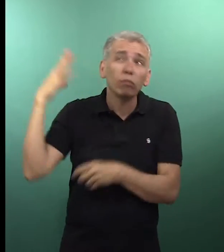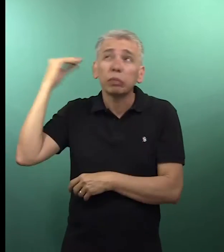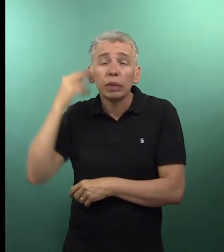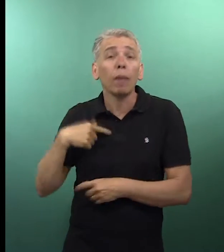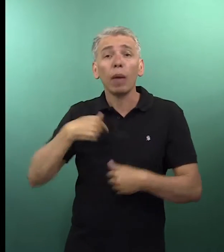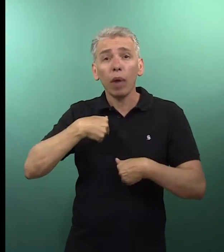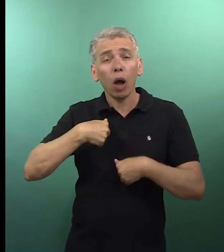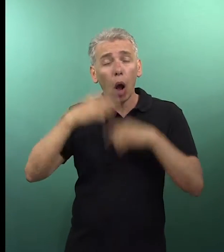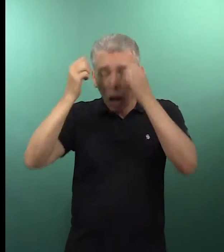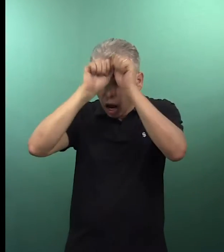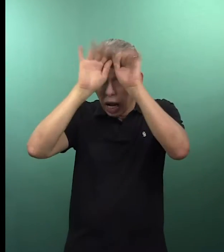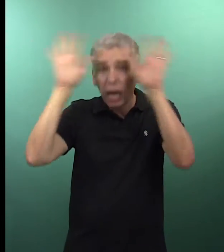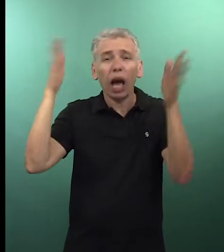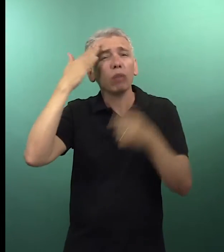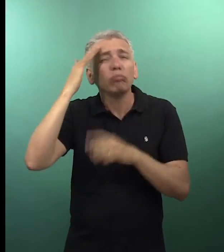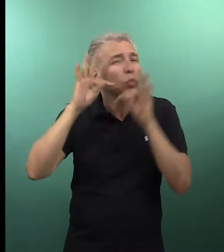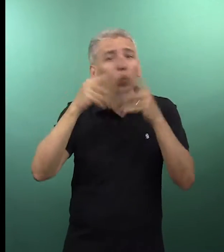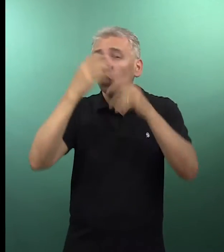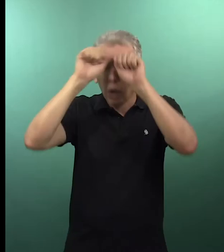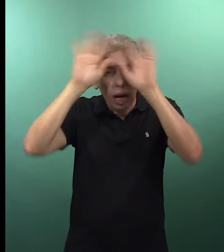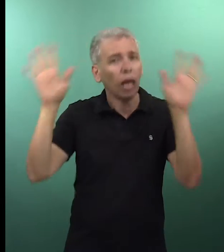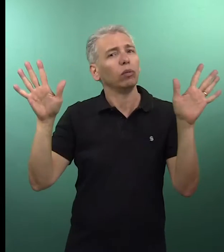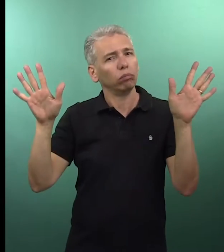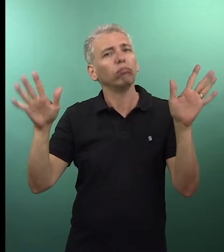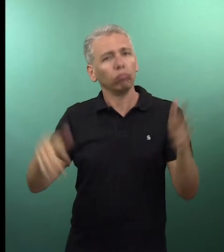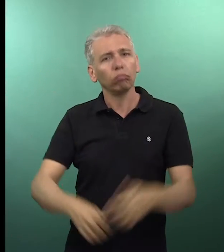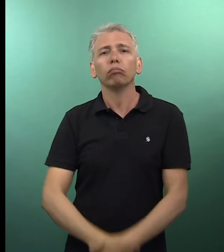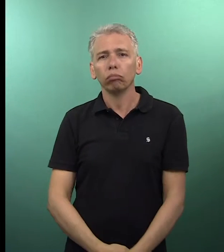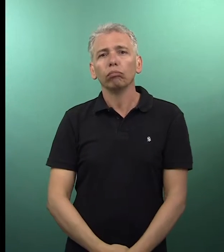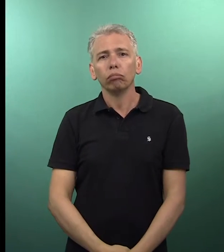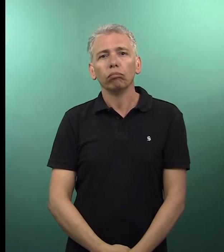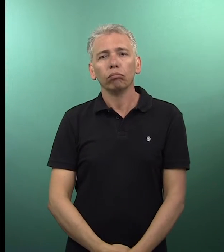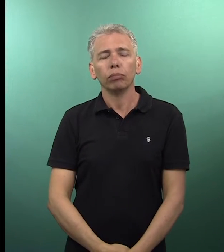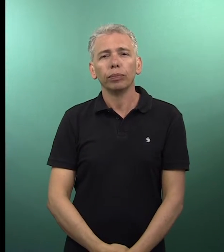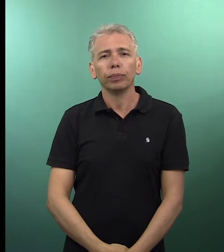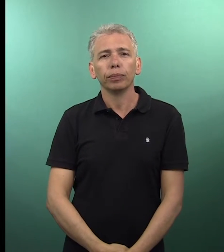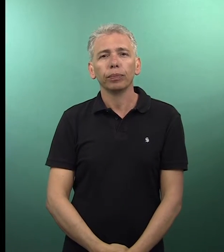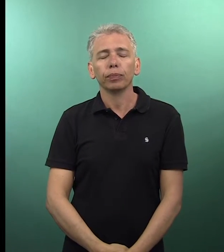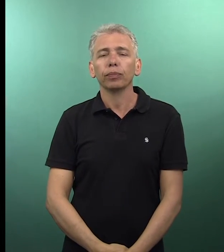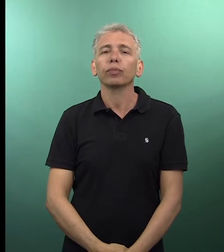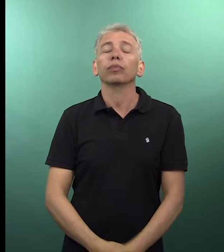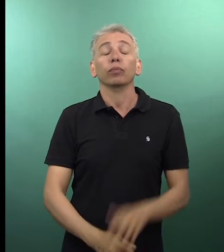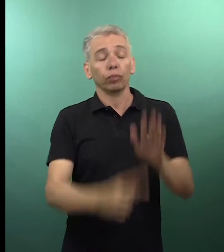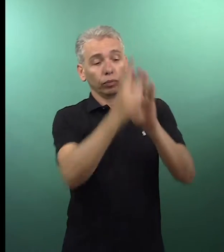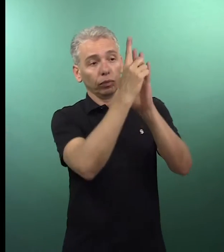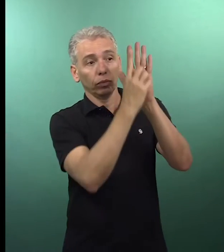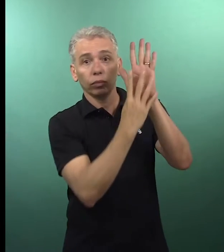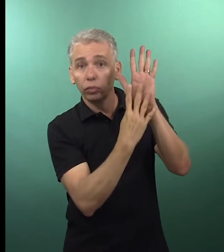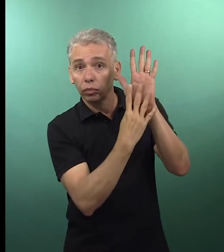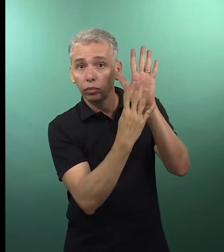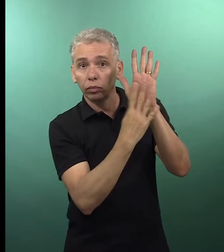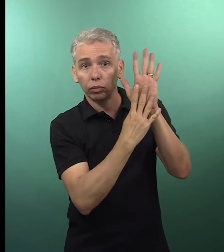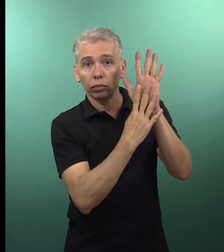serviço móvel pessoal smp inciso 6 do desenho universal concepção de produtos